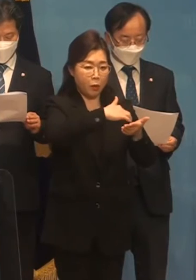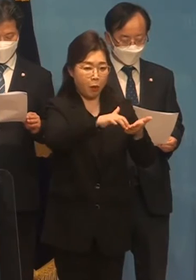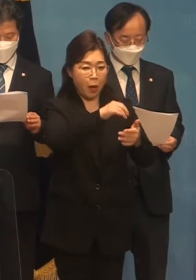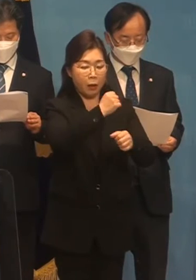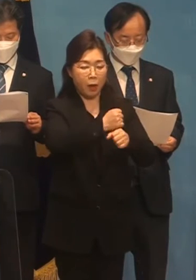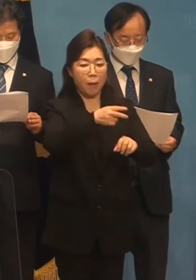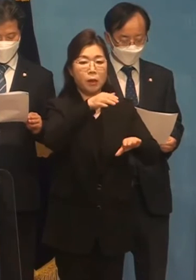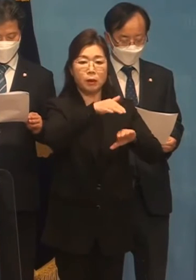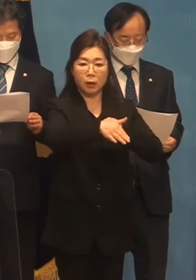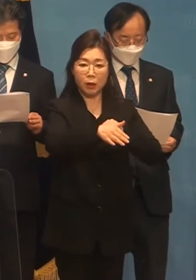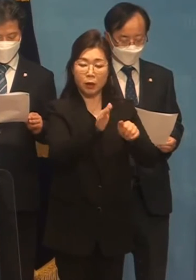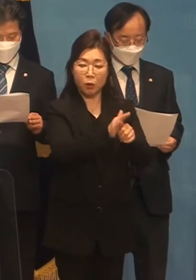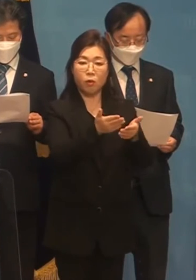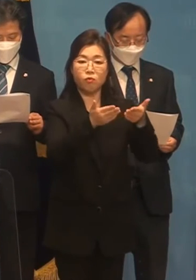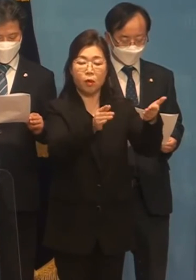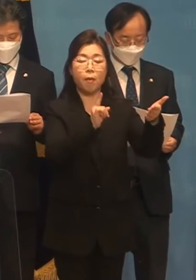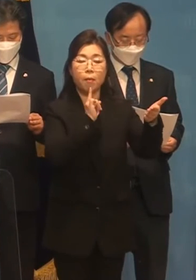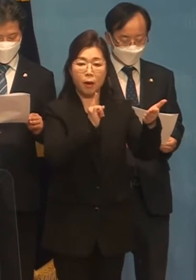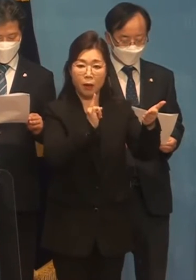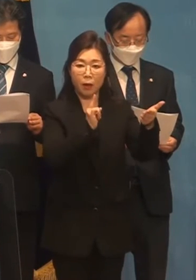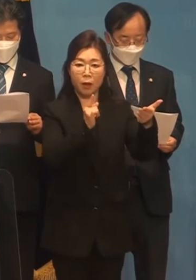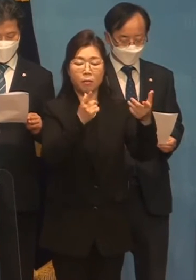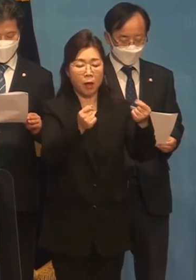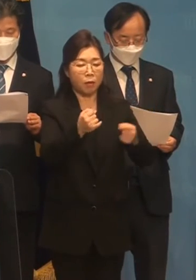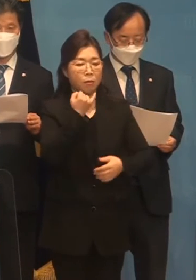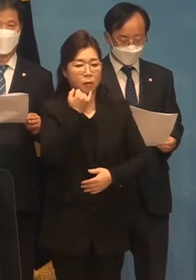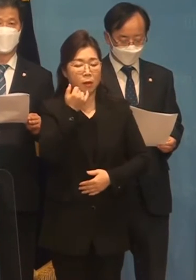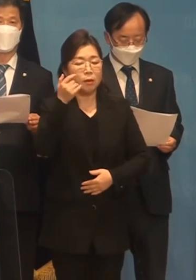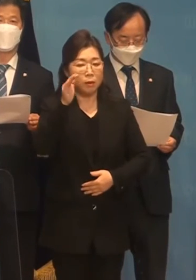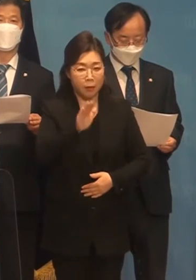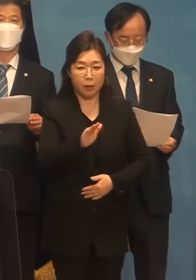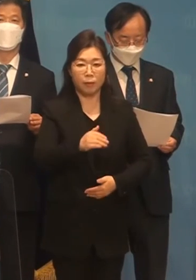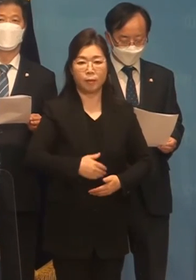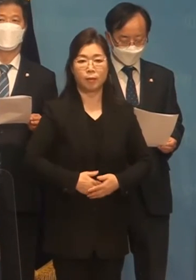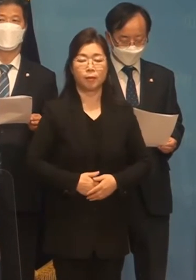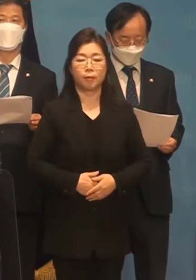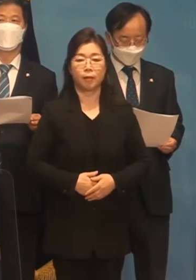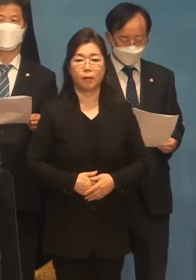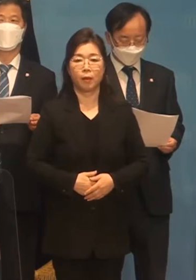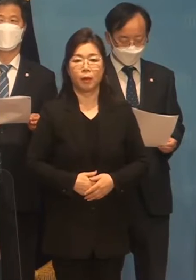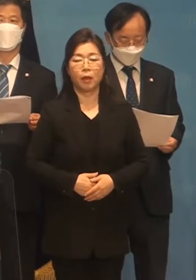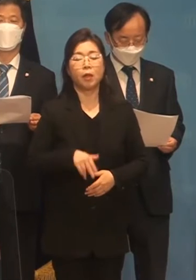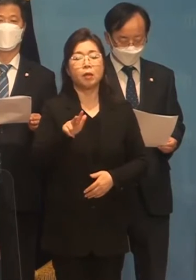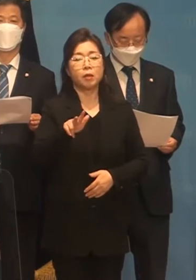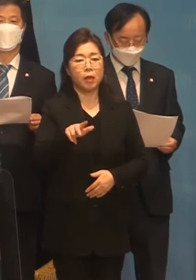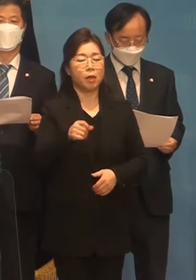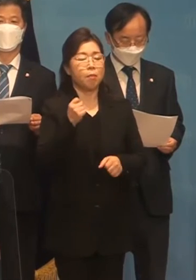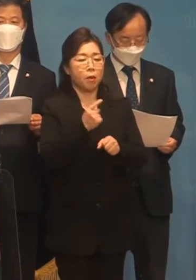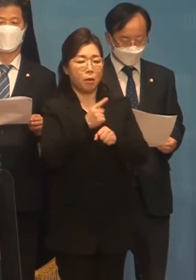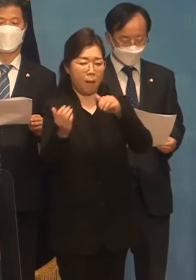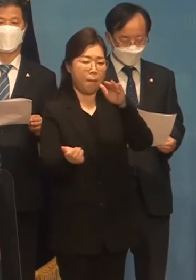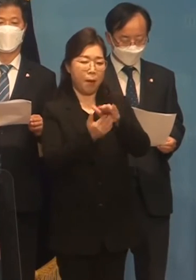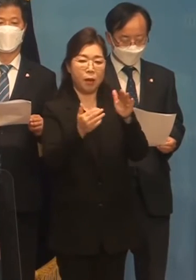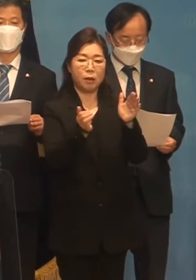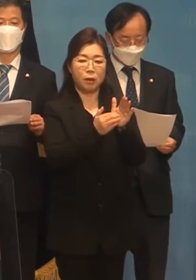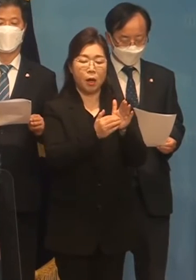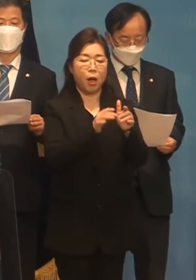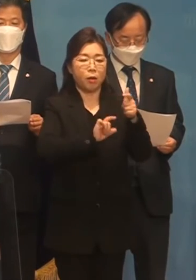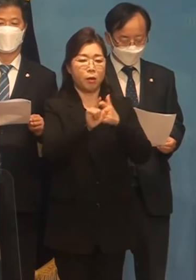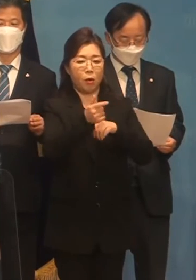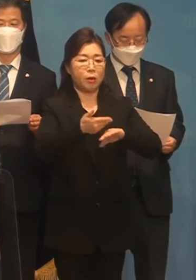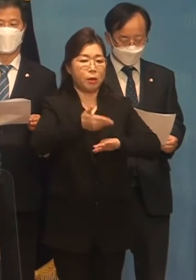방식으로 지원하기로 한 것은 바람직하고 다행스러운 일입니다. 하지만 이것이 이미 한계에 달한